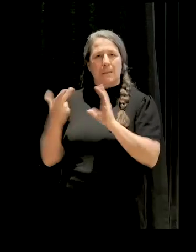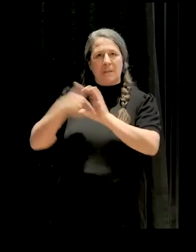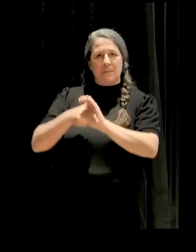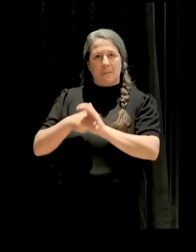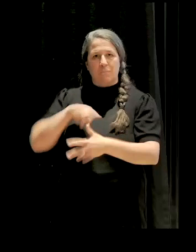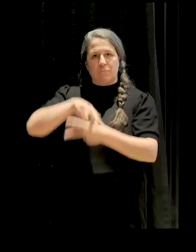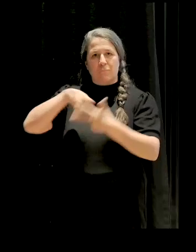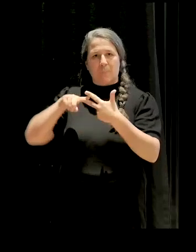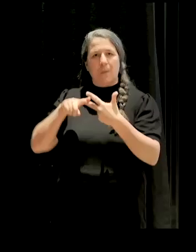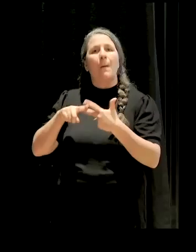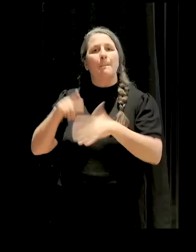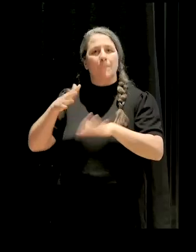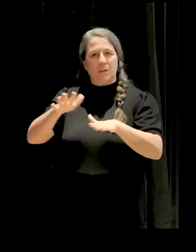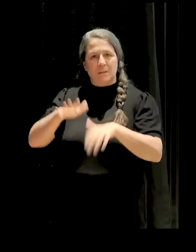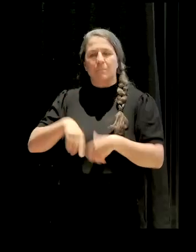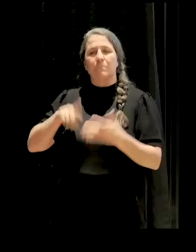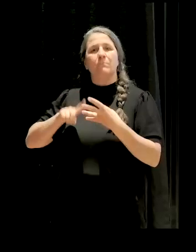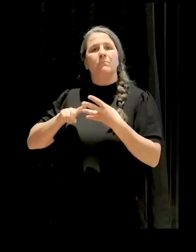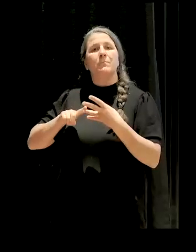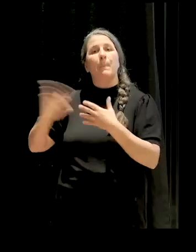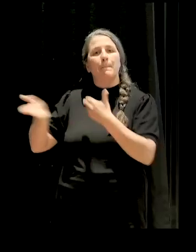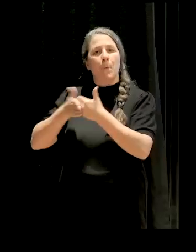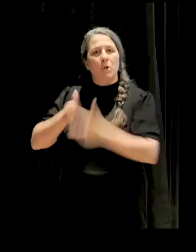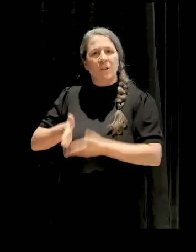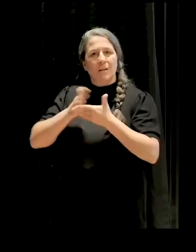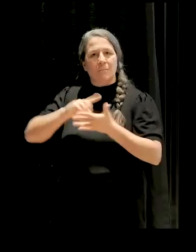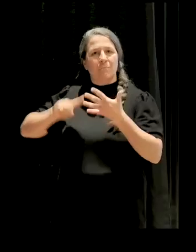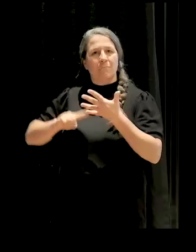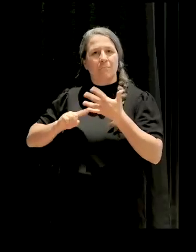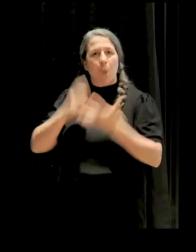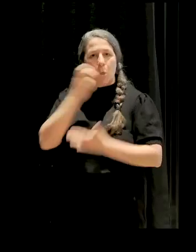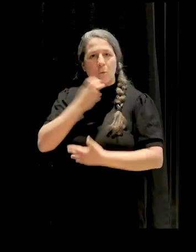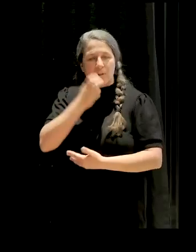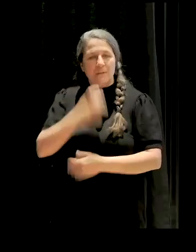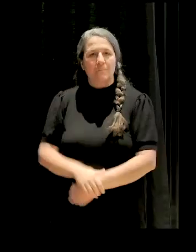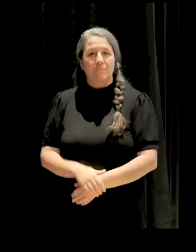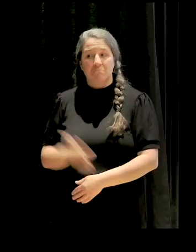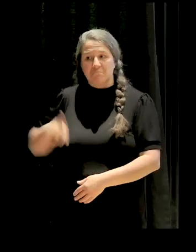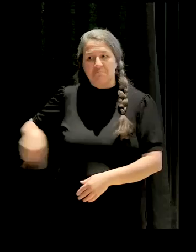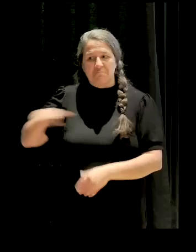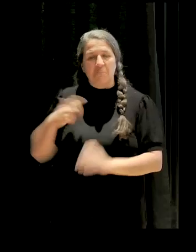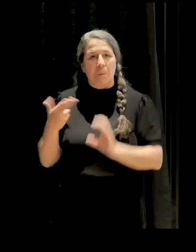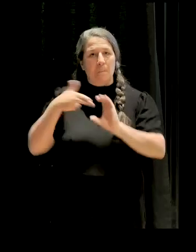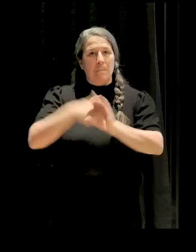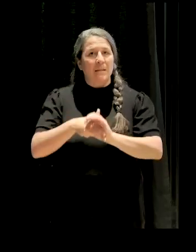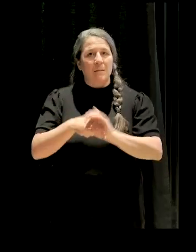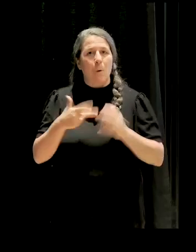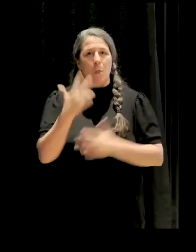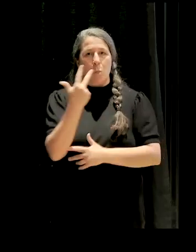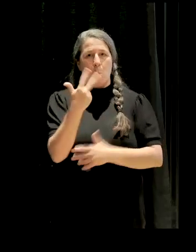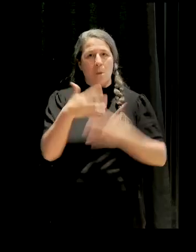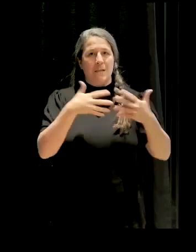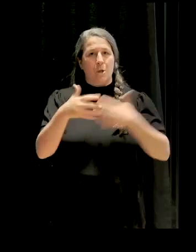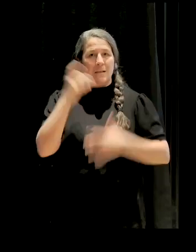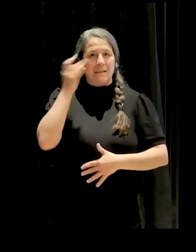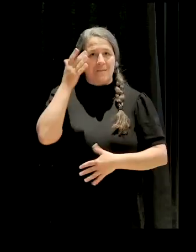de Parkinson, une proche aidante et une orthophoniste. Ces personnes-là ont participé à 3 ateliers scientifiques qui étaient